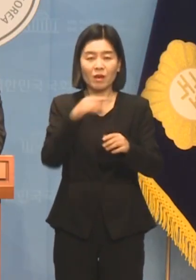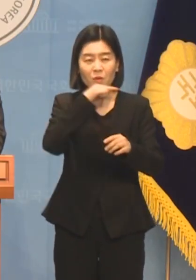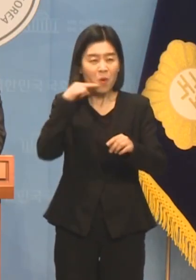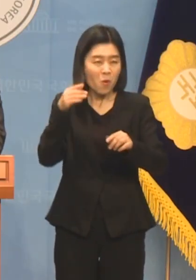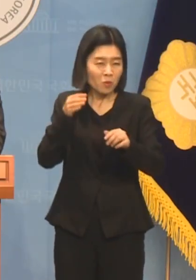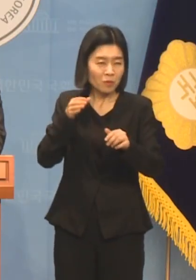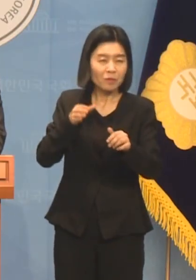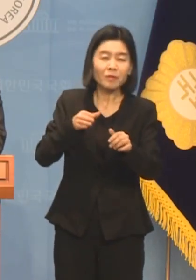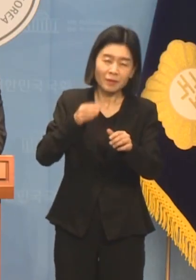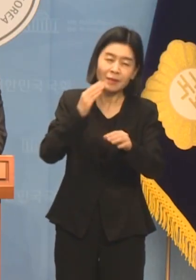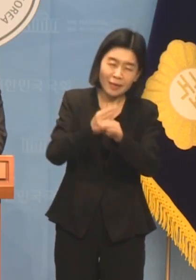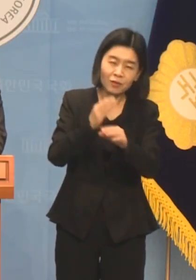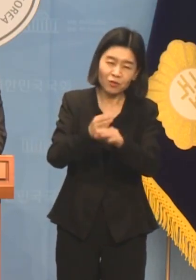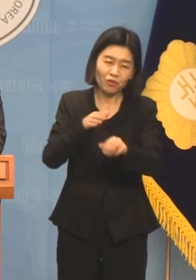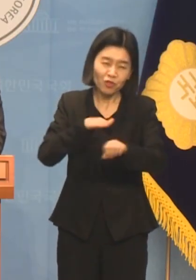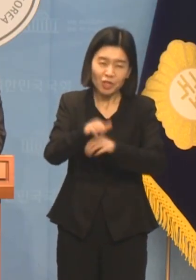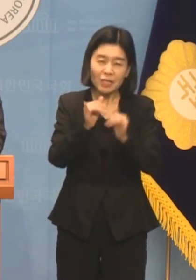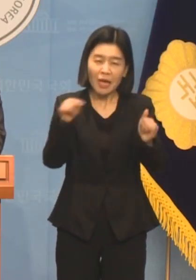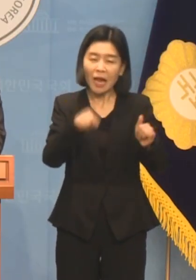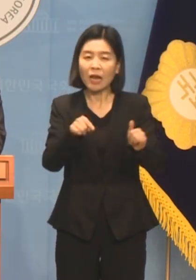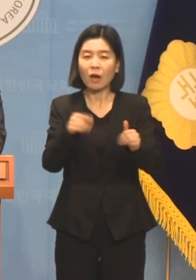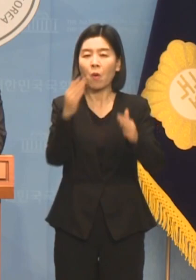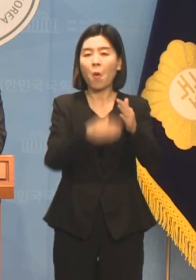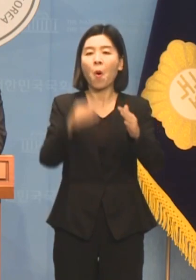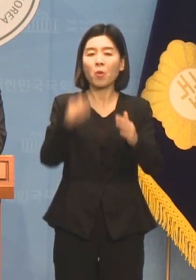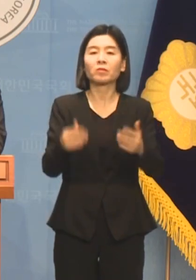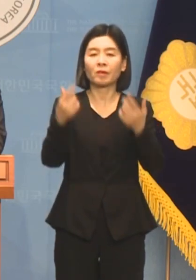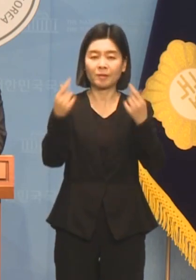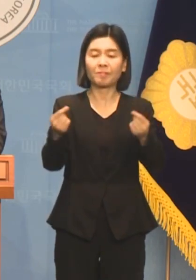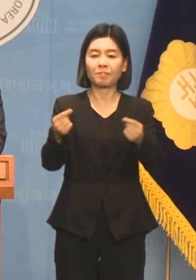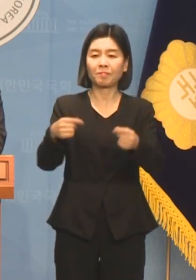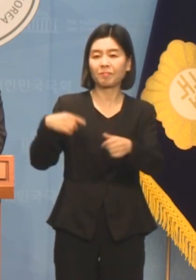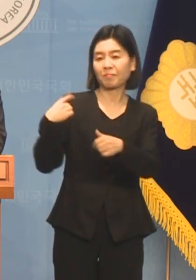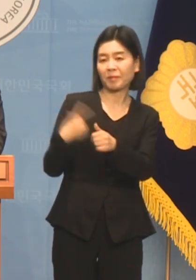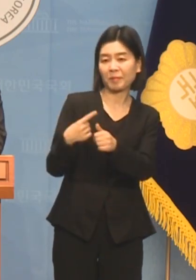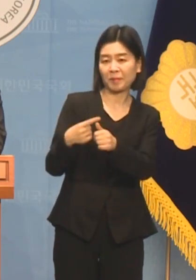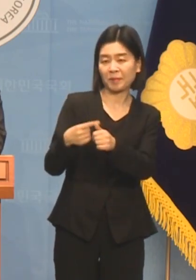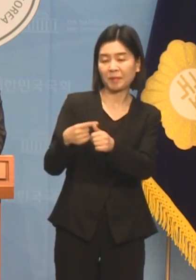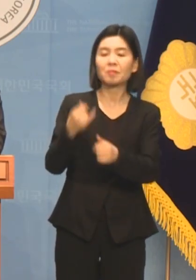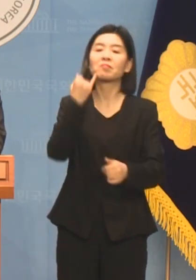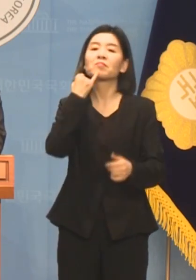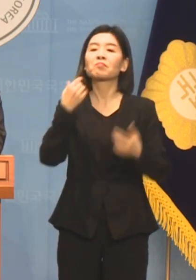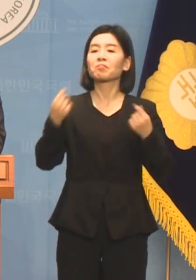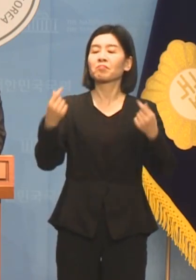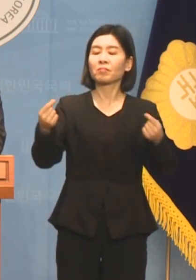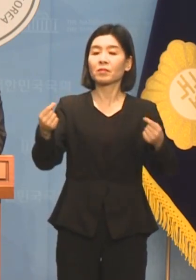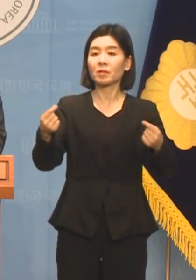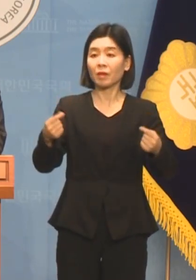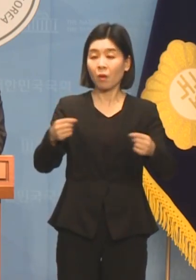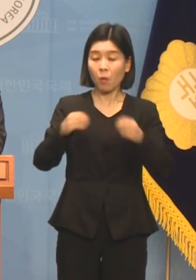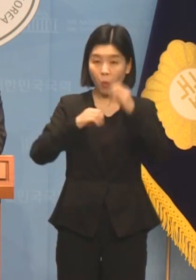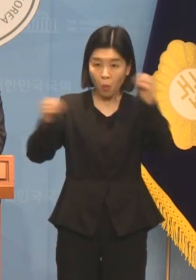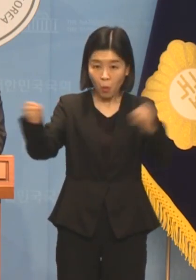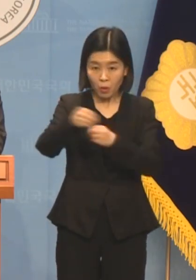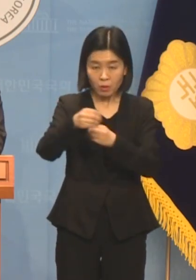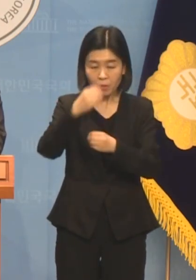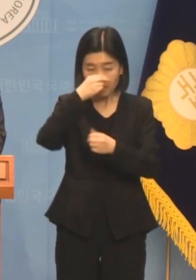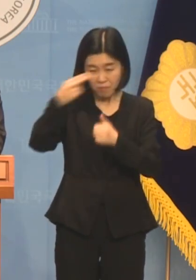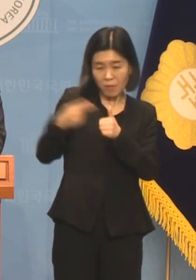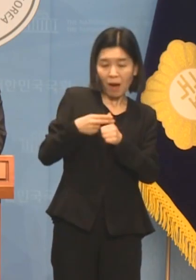문제없다고 말하지만 정작 자신이 공산주의자로 언급되자 모욕적인 발언이라고 하지